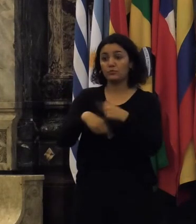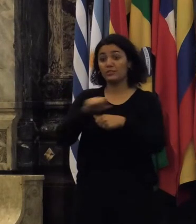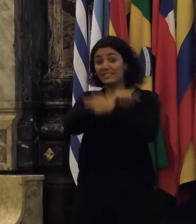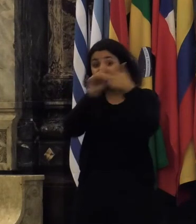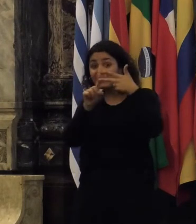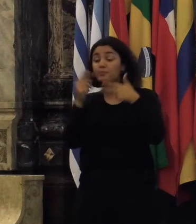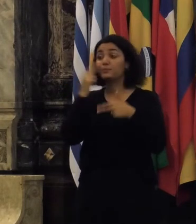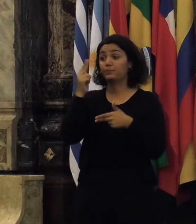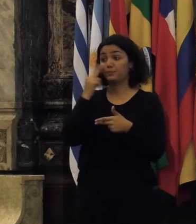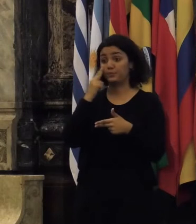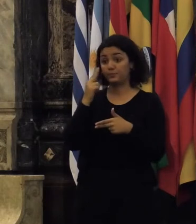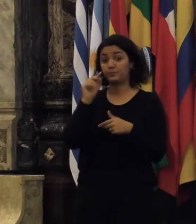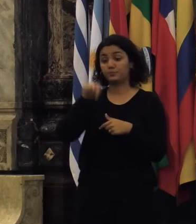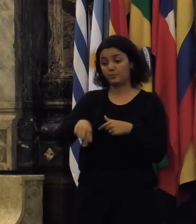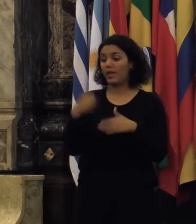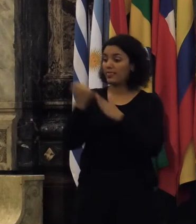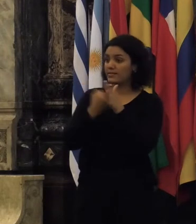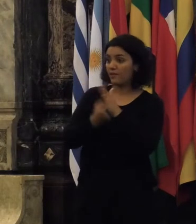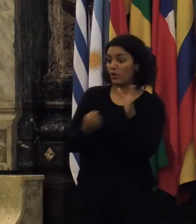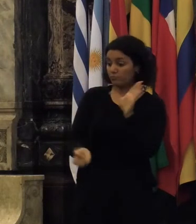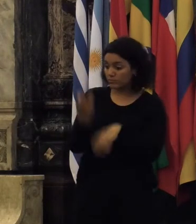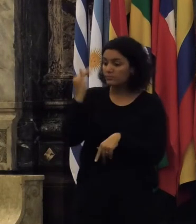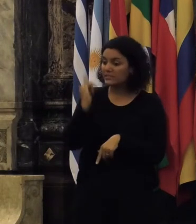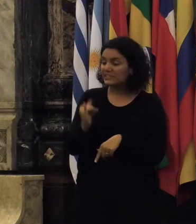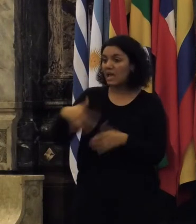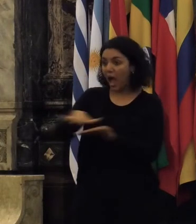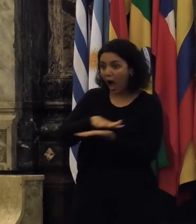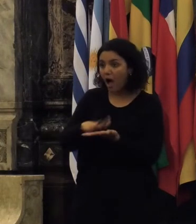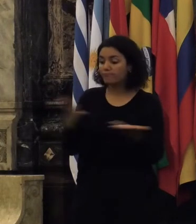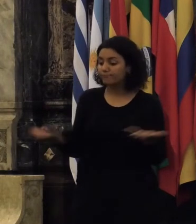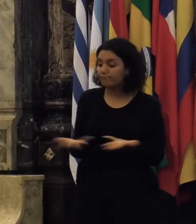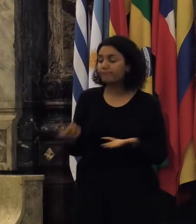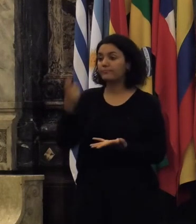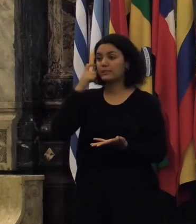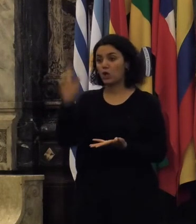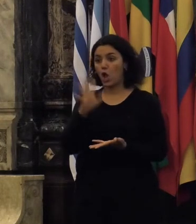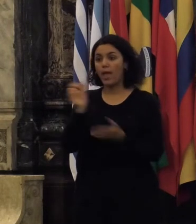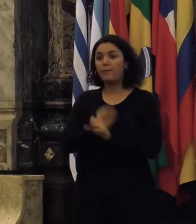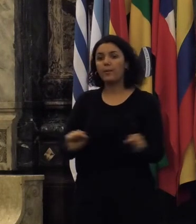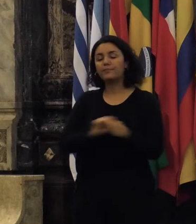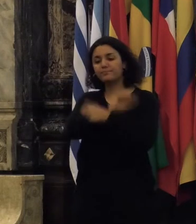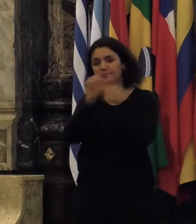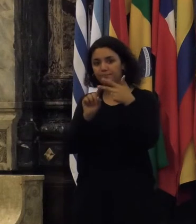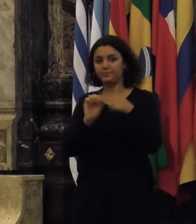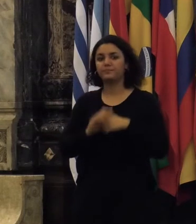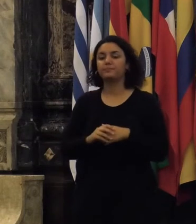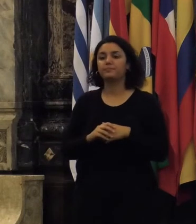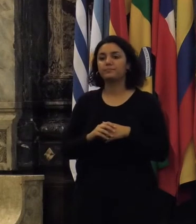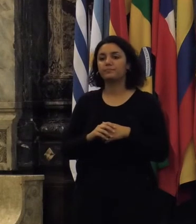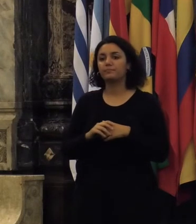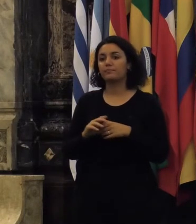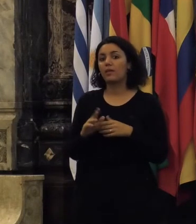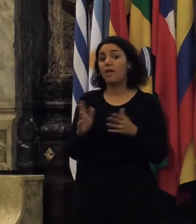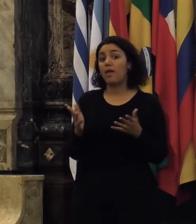de problemas ante los demás desafíos emergentes de la psicología contemporánea podrían ubicarse así. Cuestiones